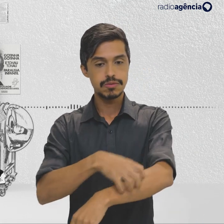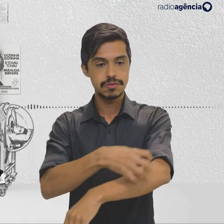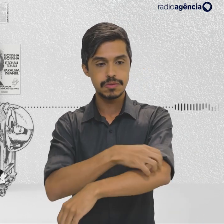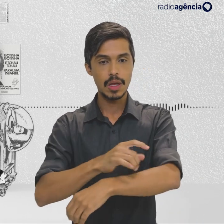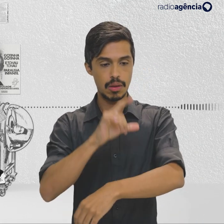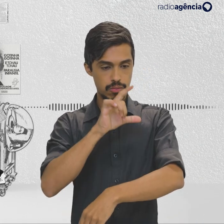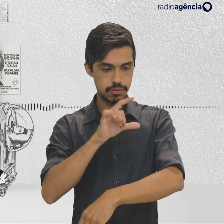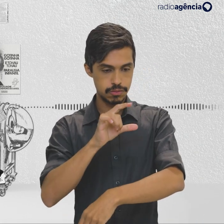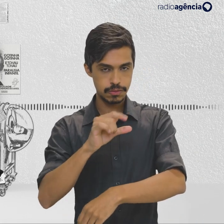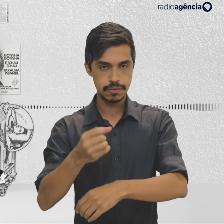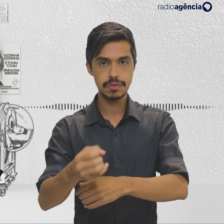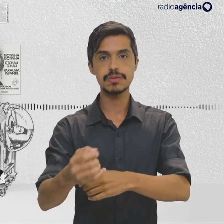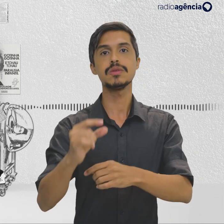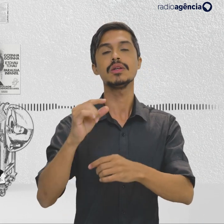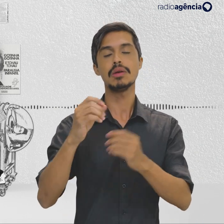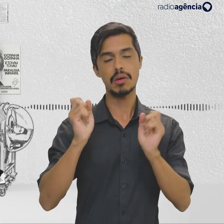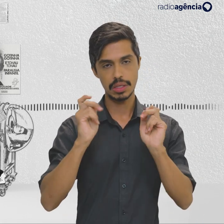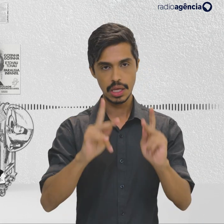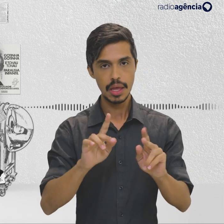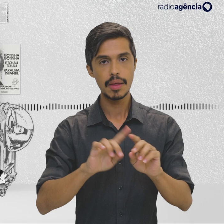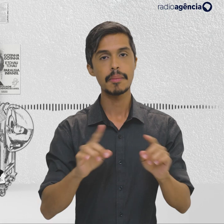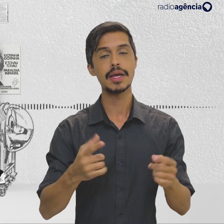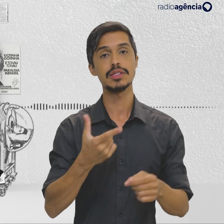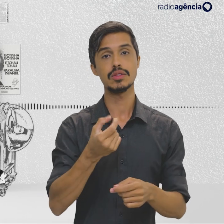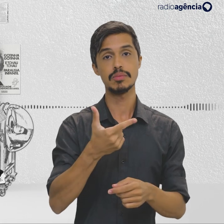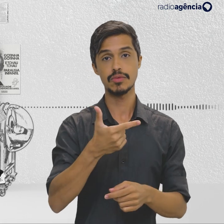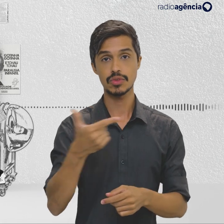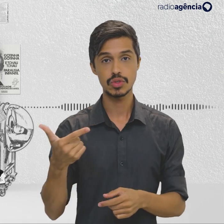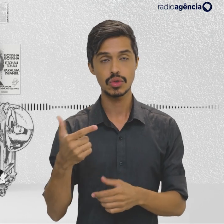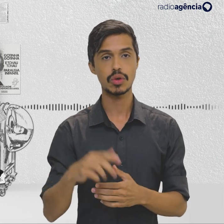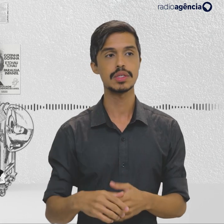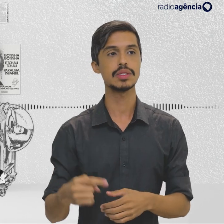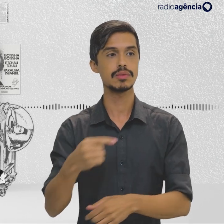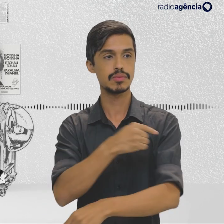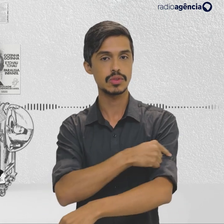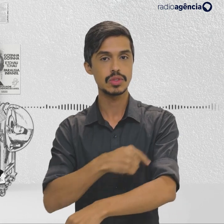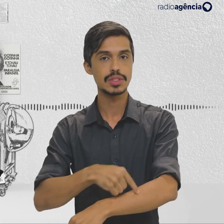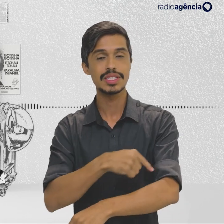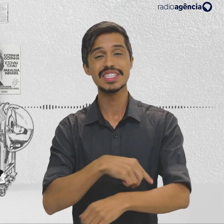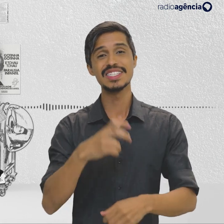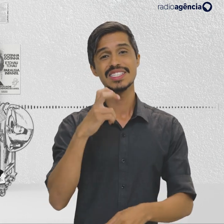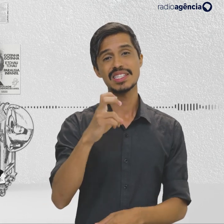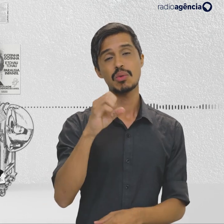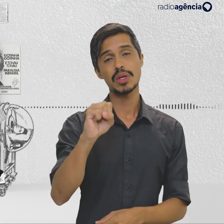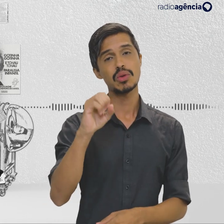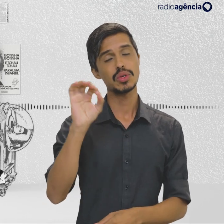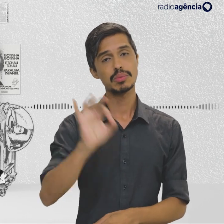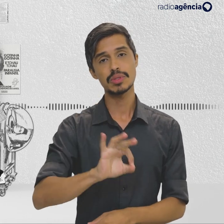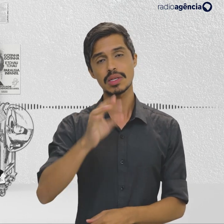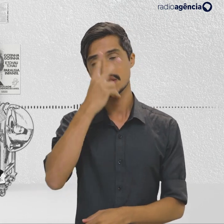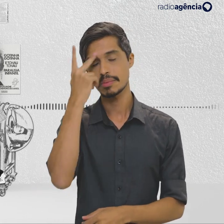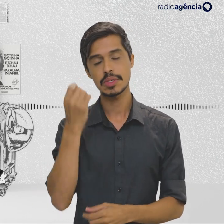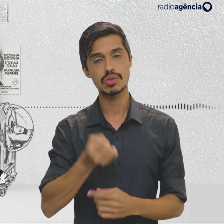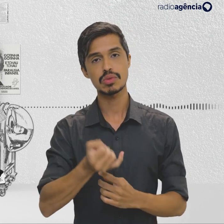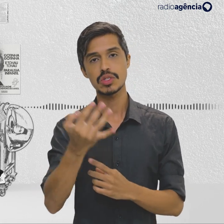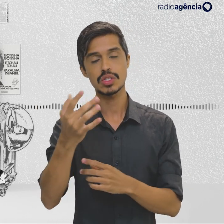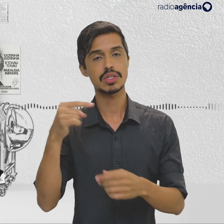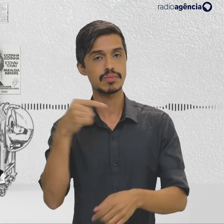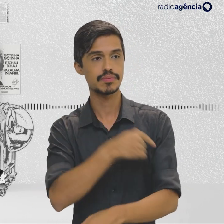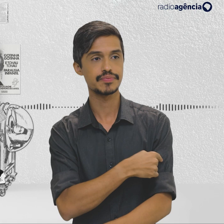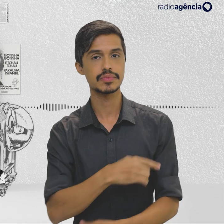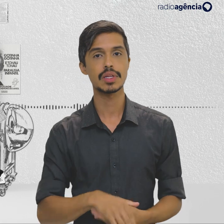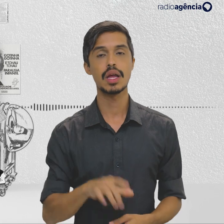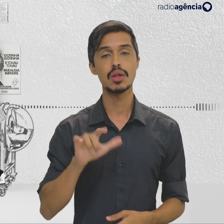caíram vertiginosamente e em 2022 o alcance da vacina não chegou a 58% e a